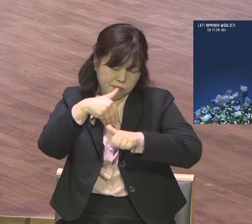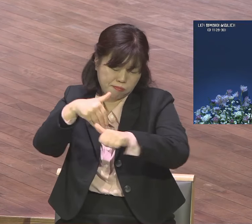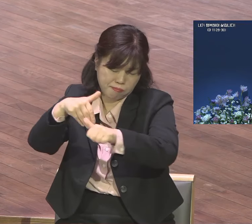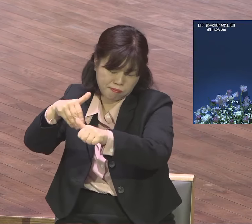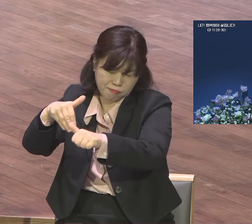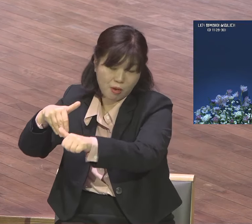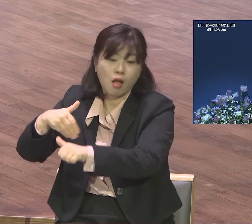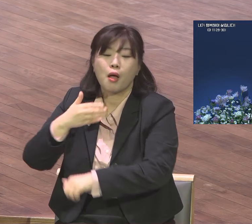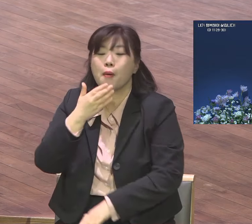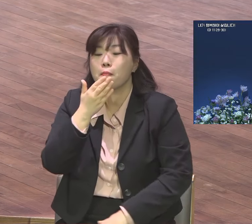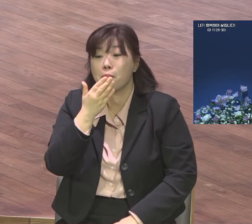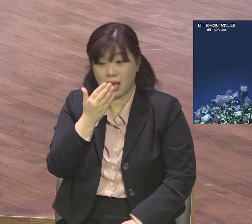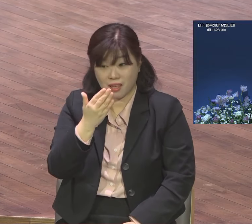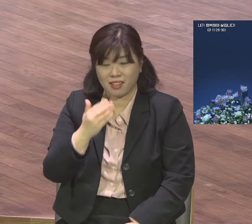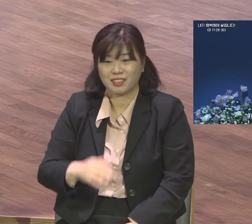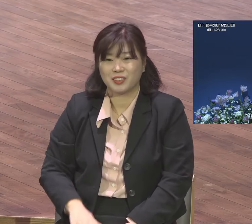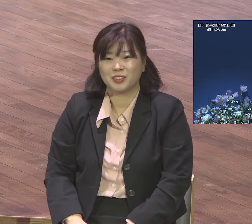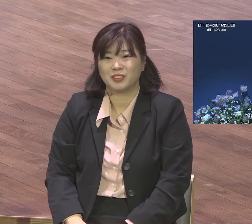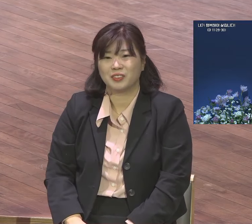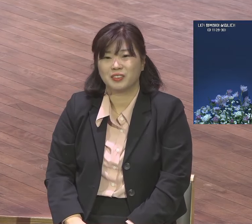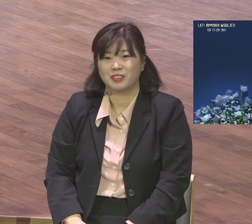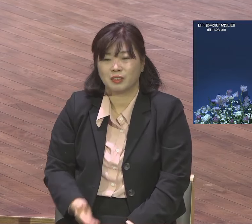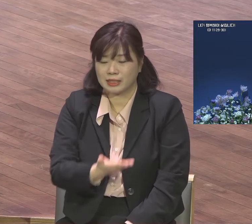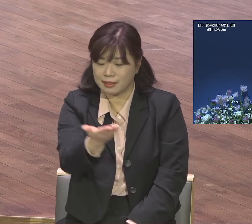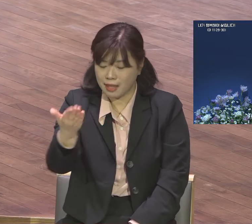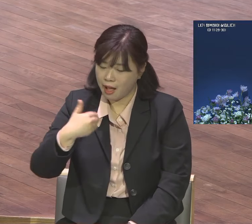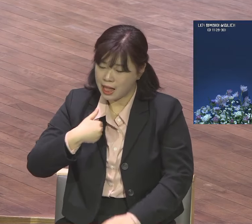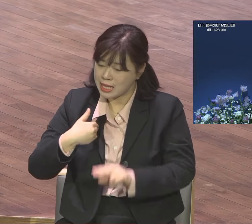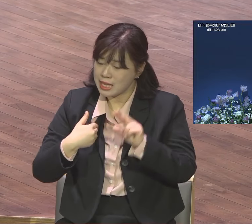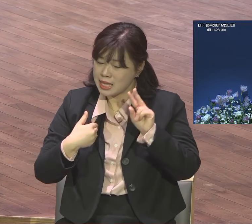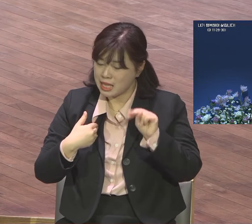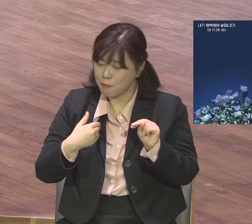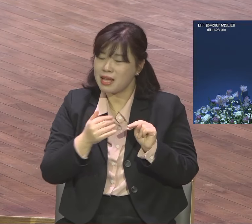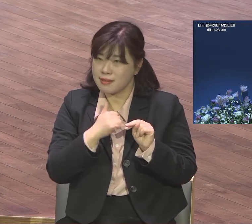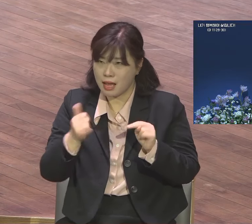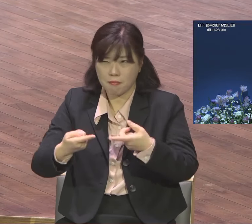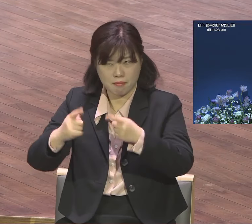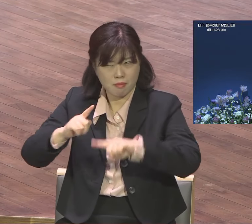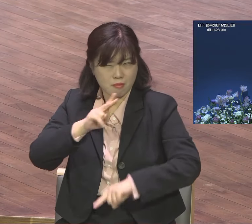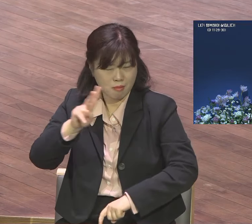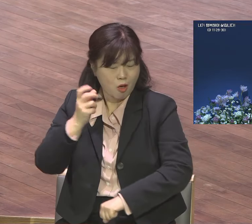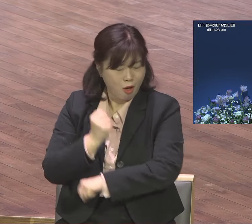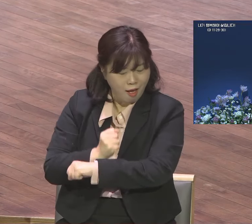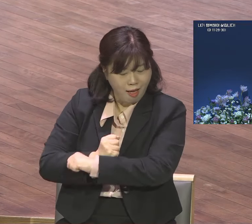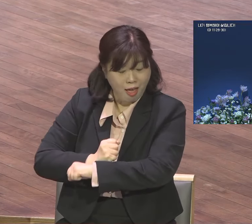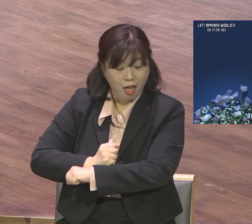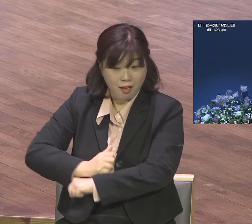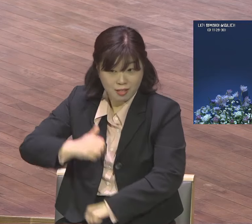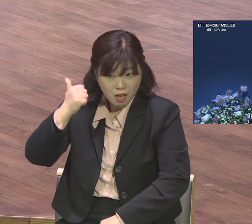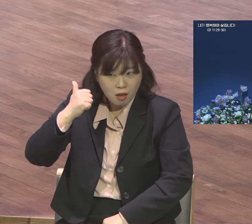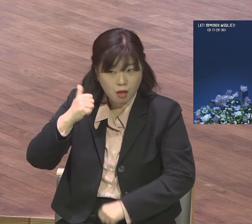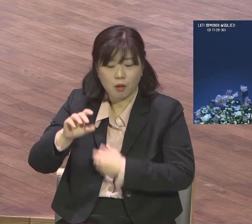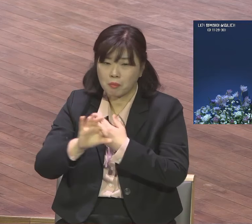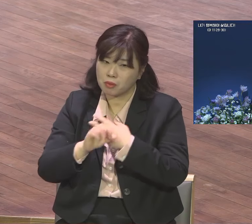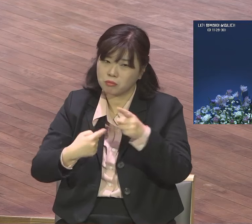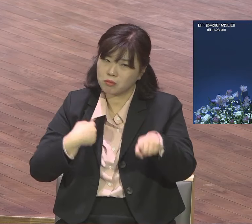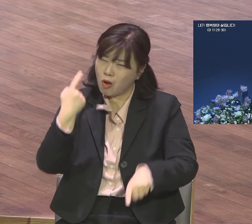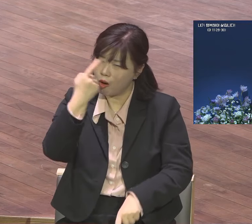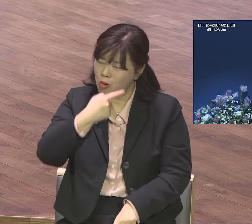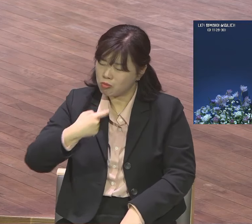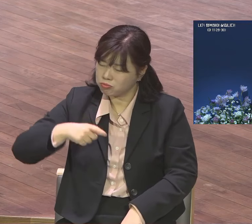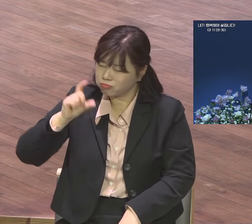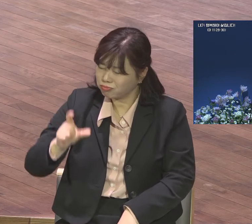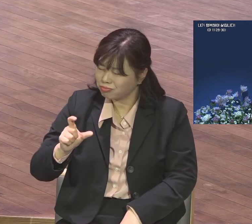저는 그렇게 생각했어요. 여러분들 표정이 굳어질 줄 알았는데 정반대로 전부 다 아멘으로 이렇게 화답하시니까 제가